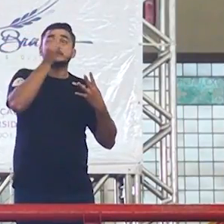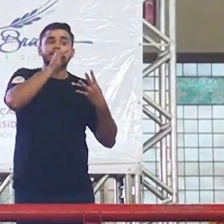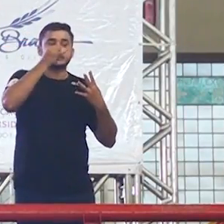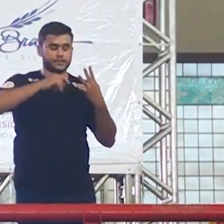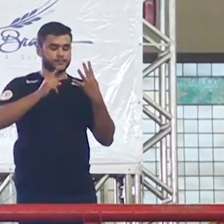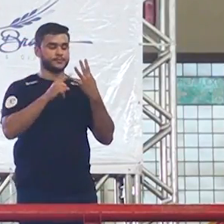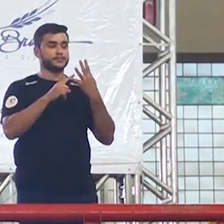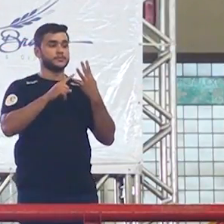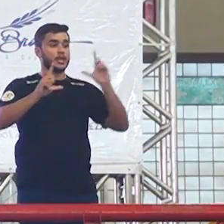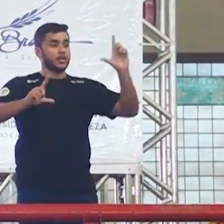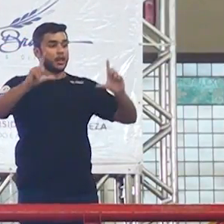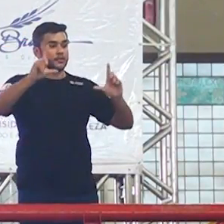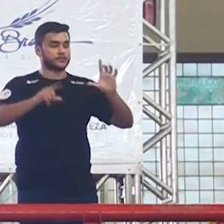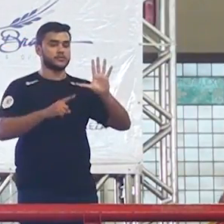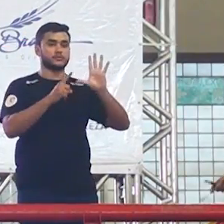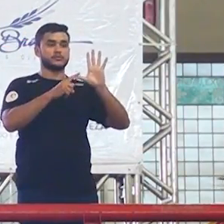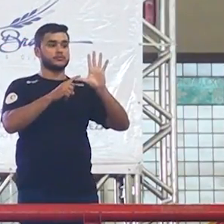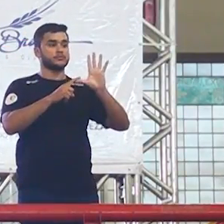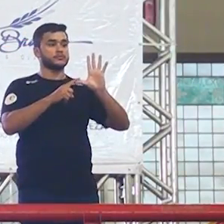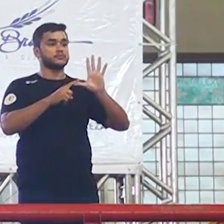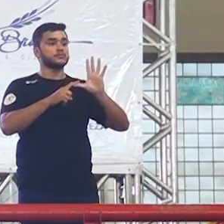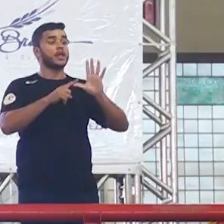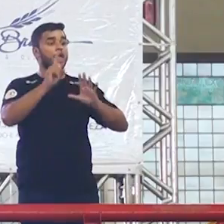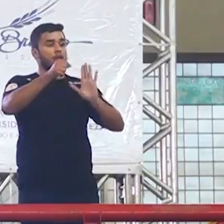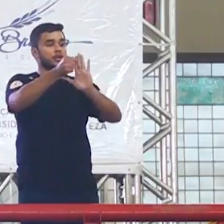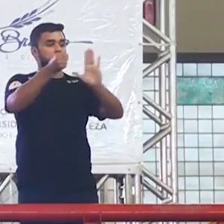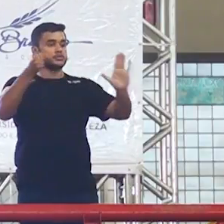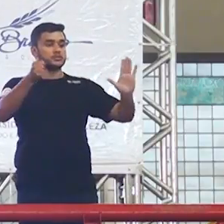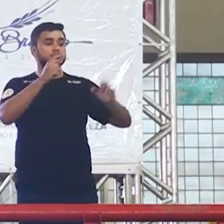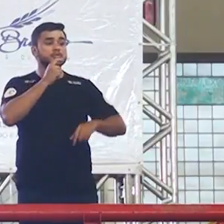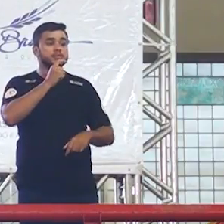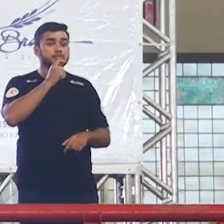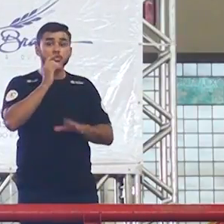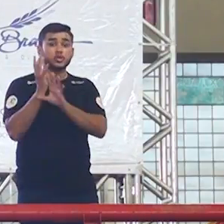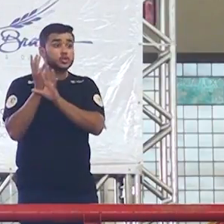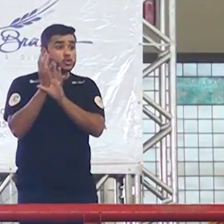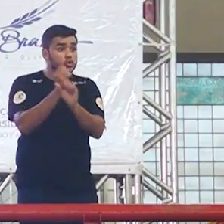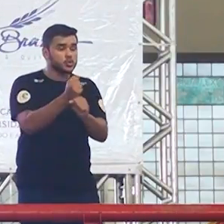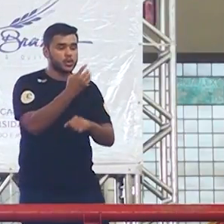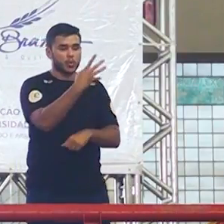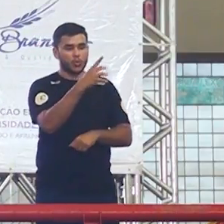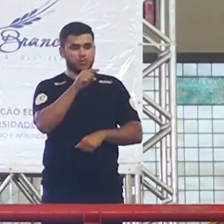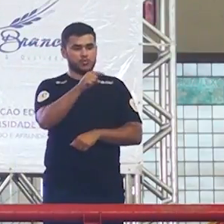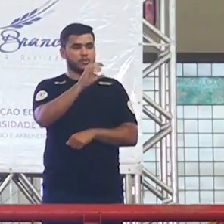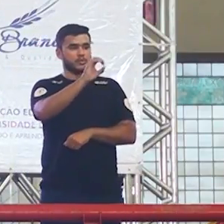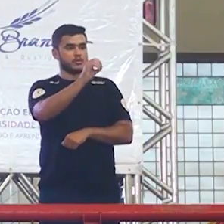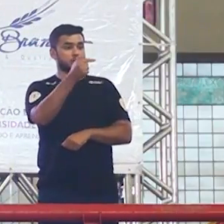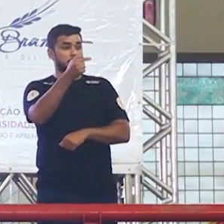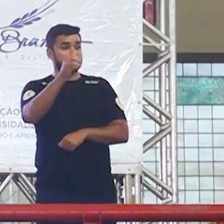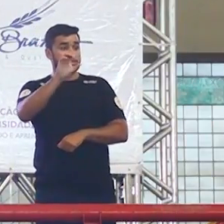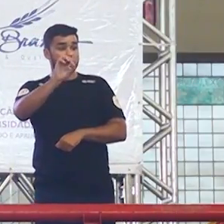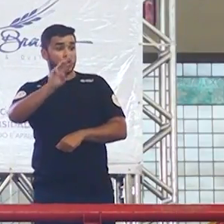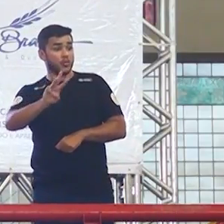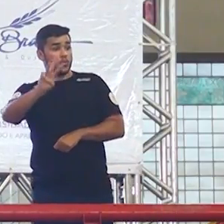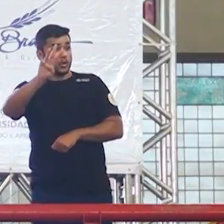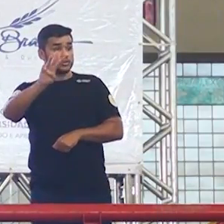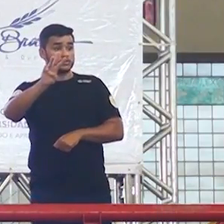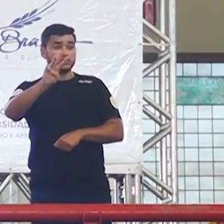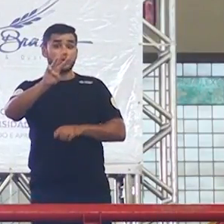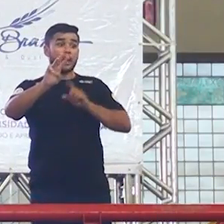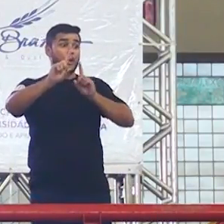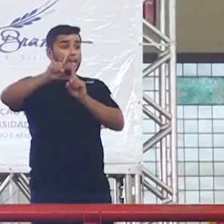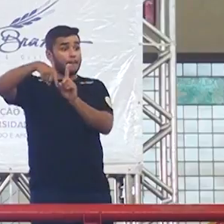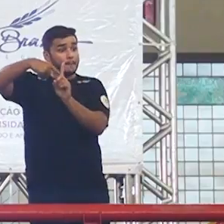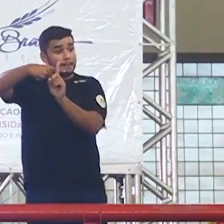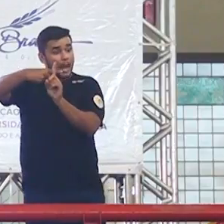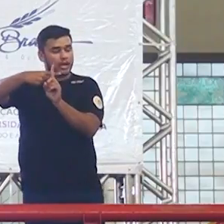televisor, geladeira e banheiro. Somando todas essas potências, dá 4.070 watts. 4.070 watts,